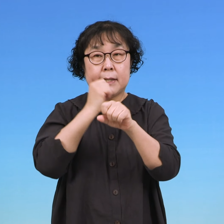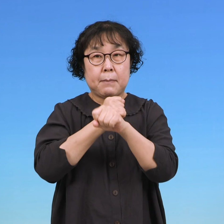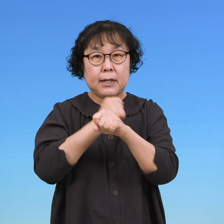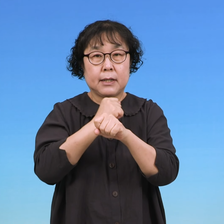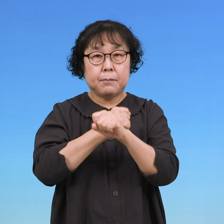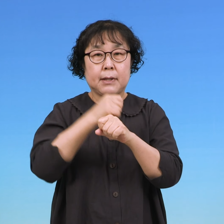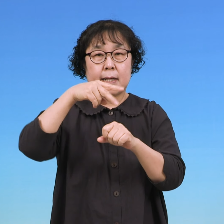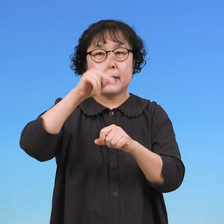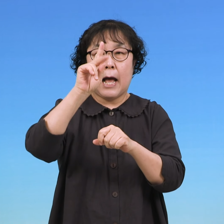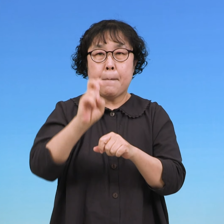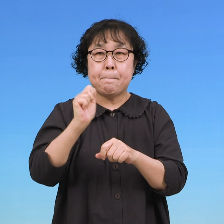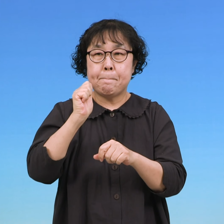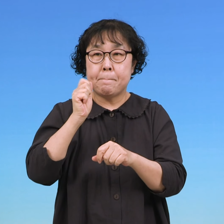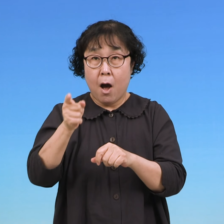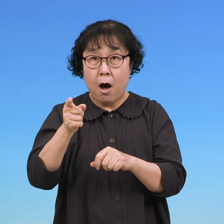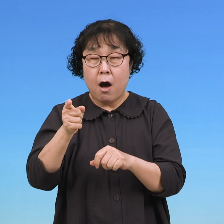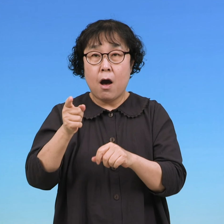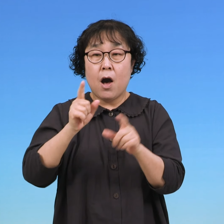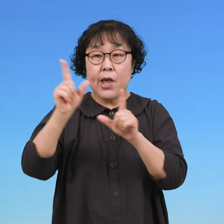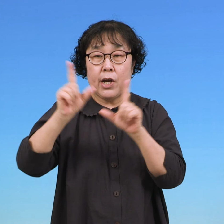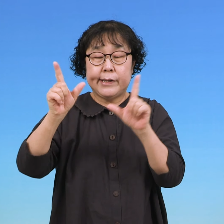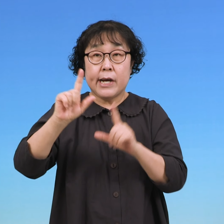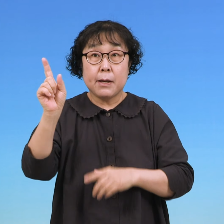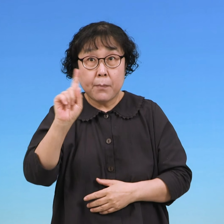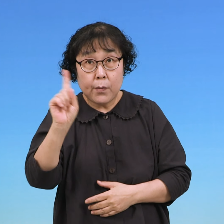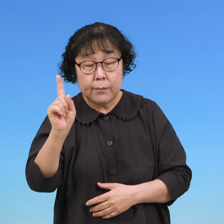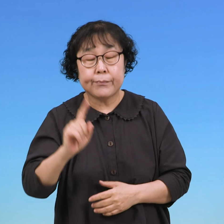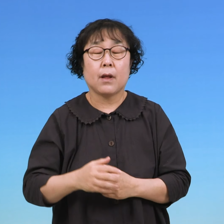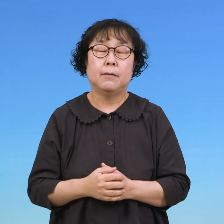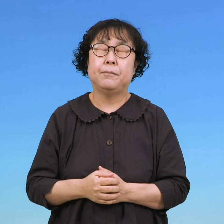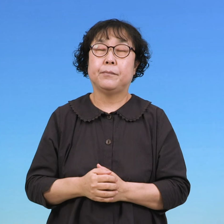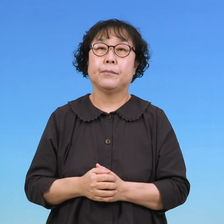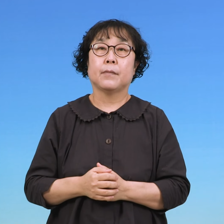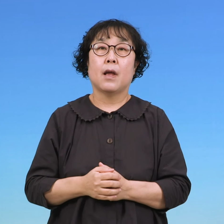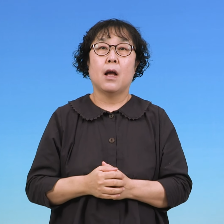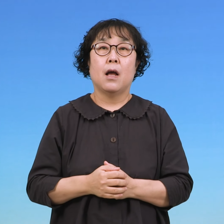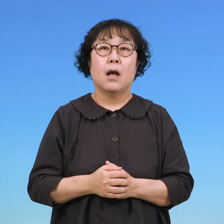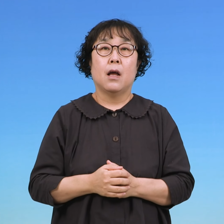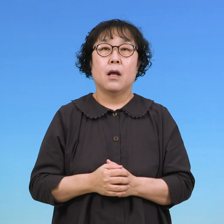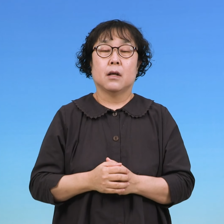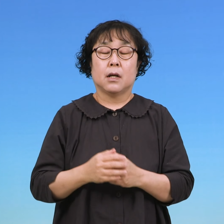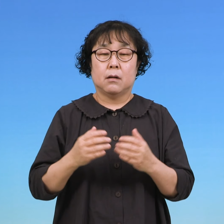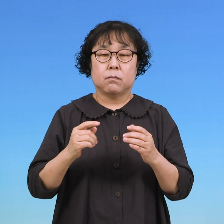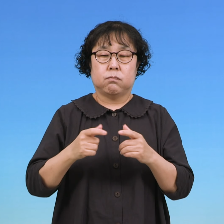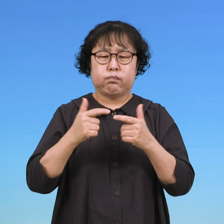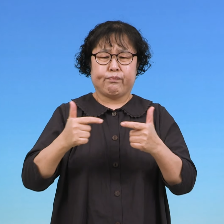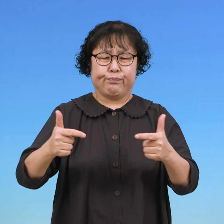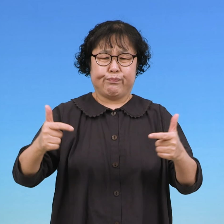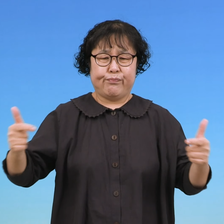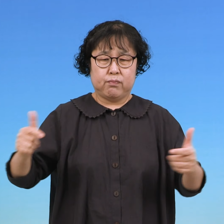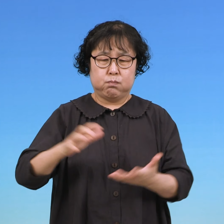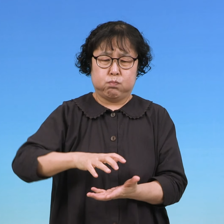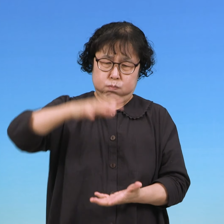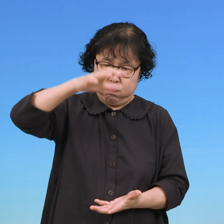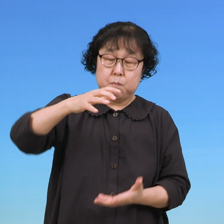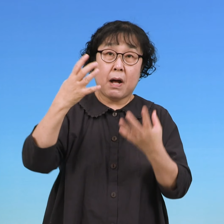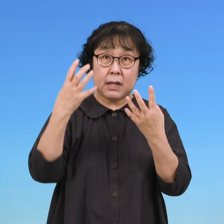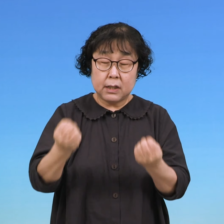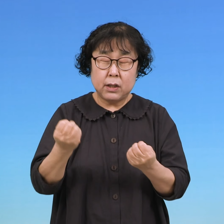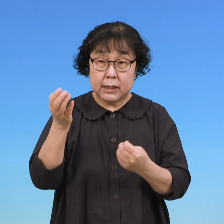떠올려졌습니다. 삼허현상이 뭔가 하니까 한번 내용을 들어보십시오. 책 내용입니다. 양적 성장에만 급급한